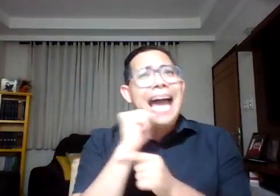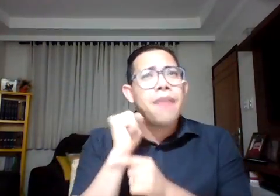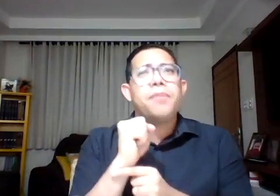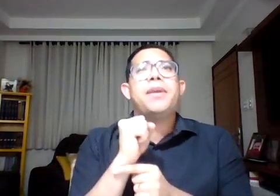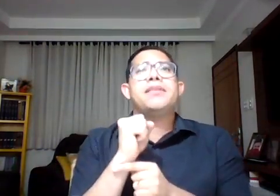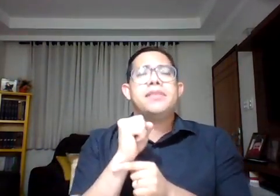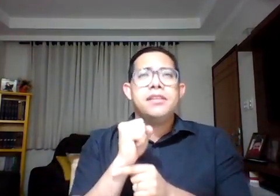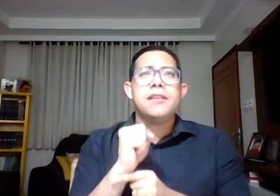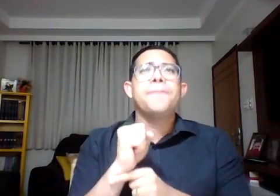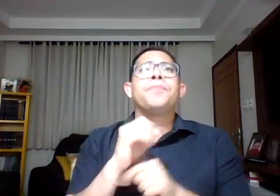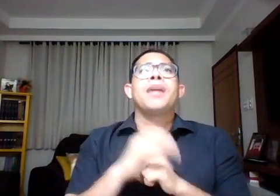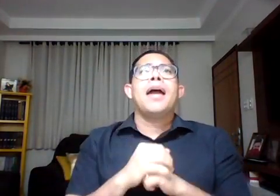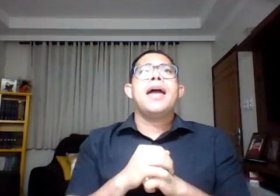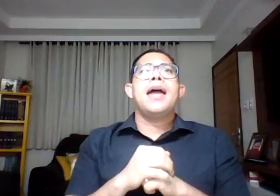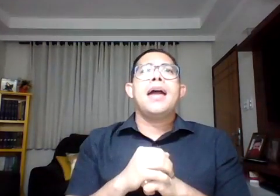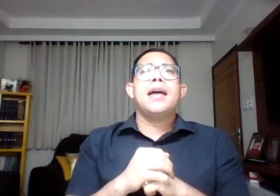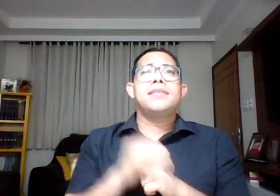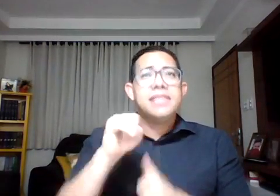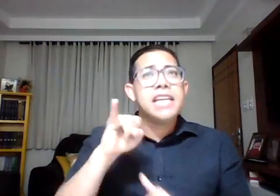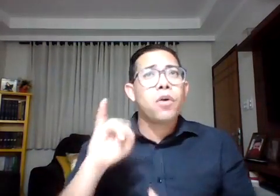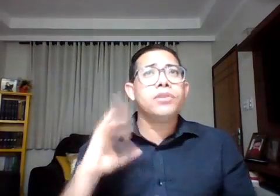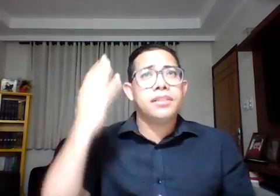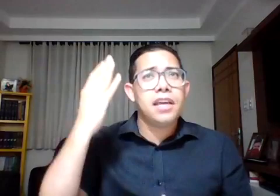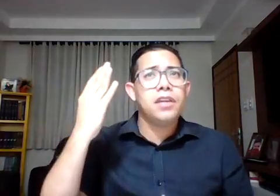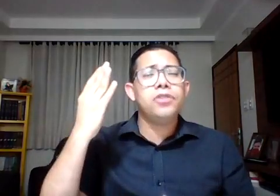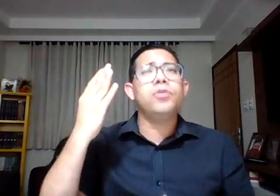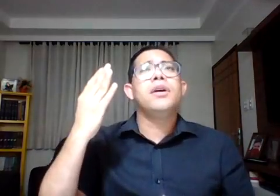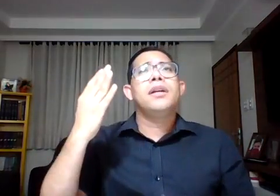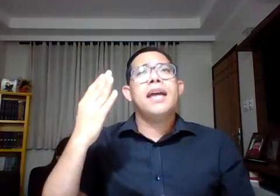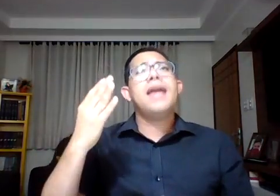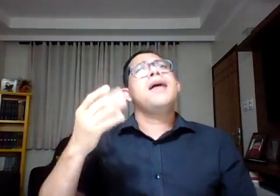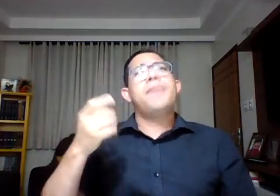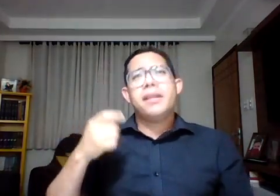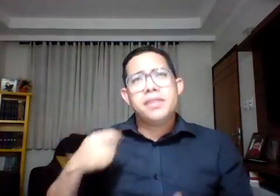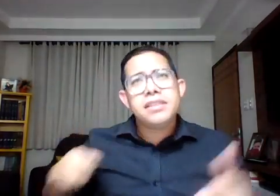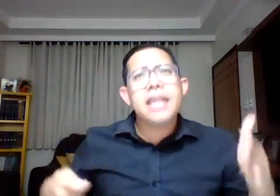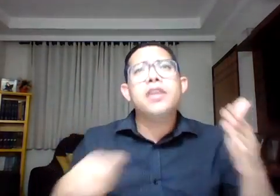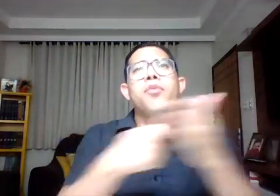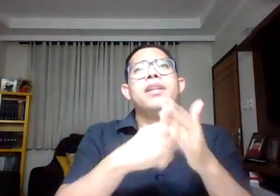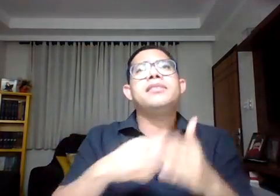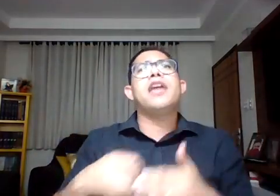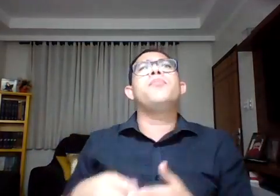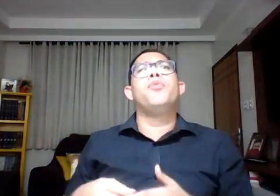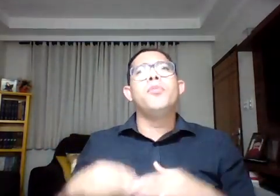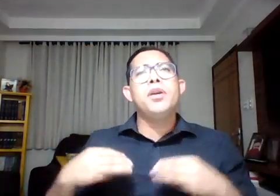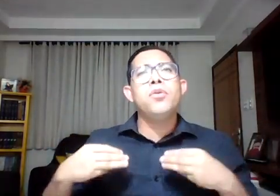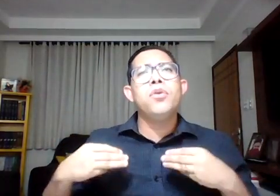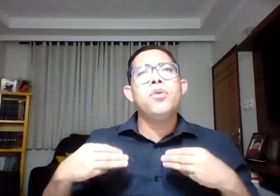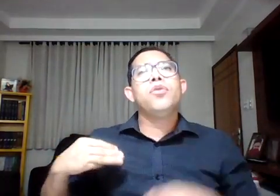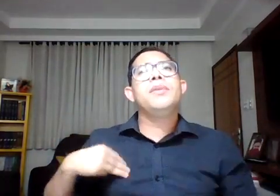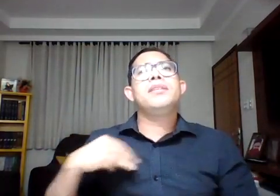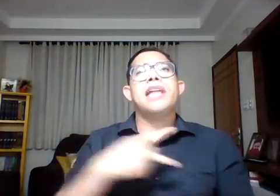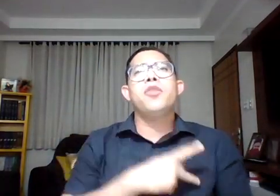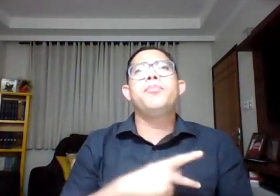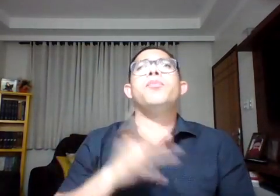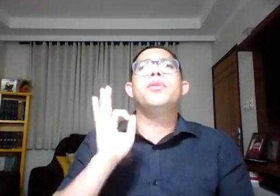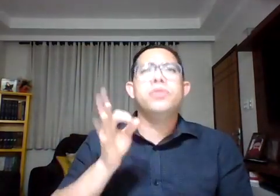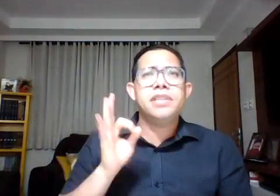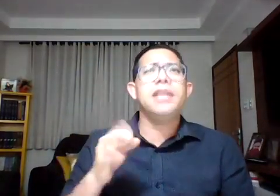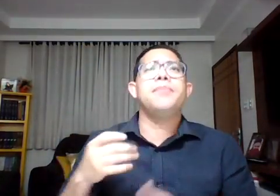grave, precisa, se acontecer isso, né, precisa ir no Ministério Público, sim,